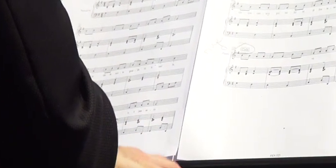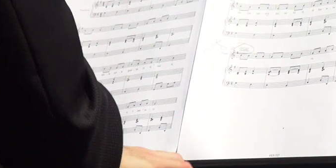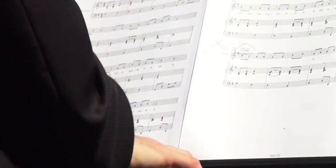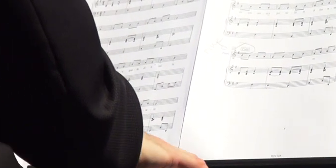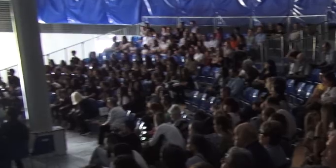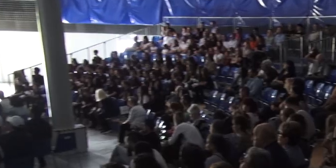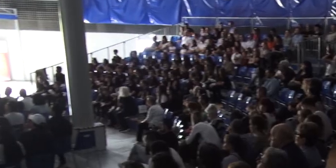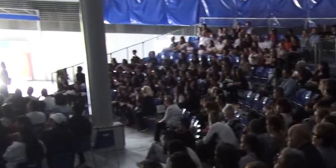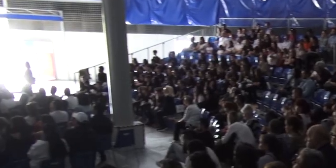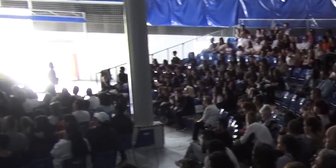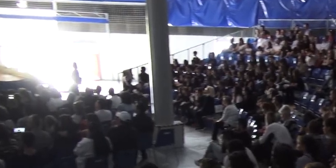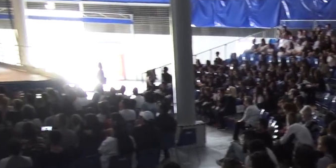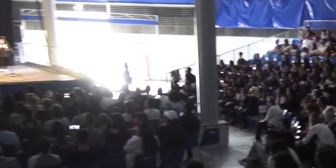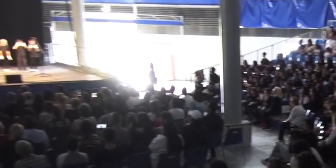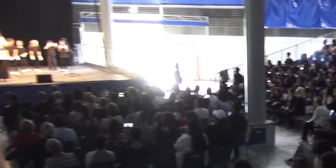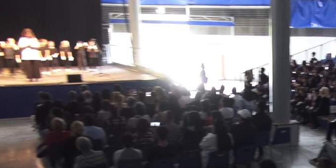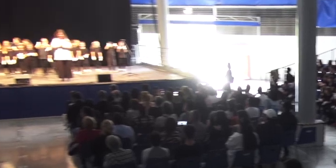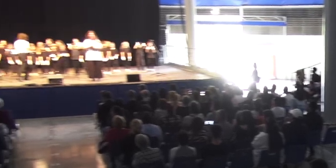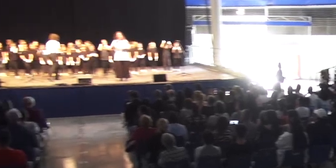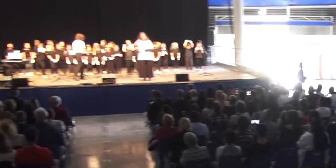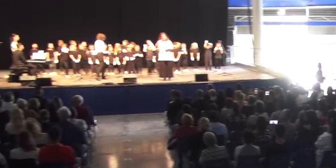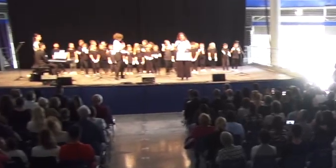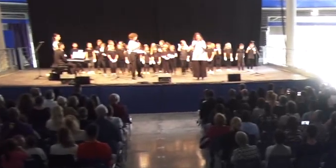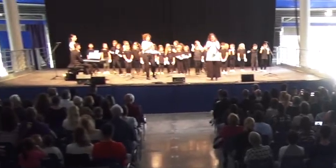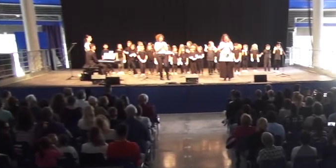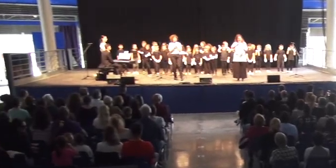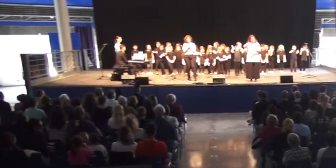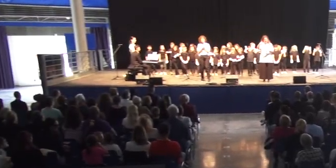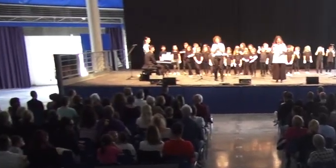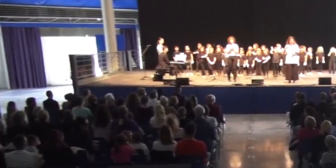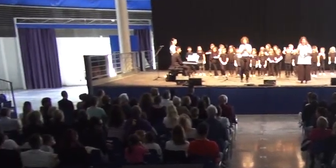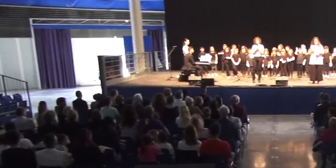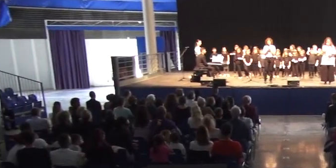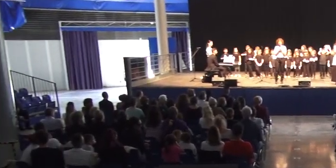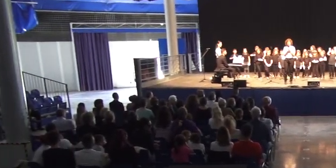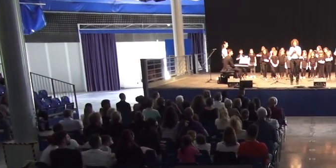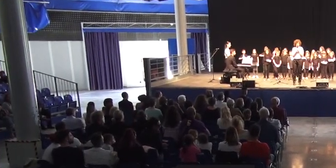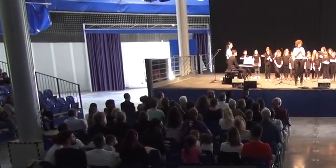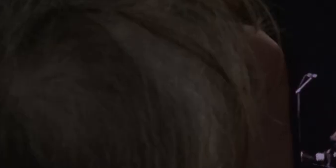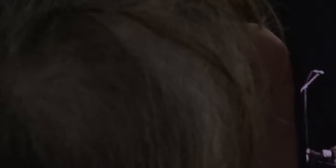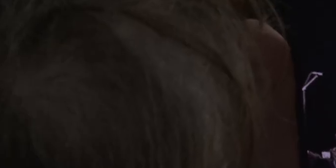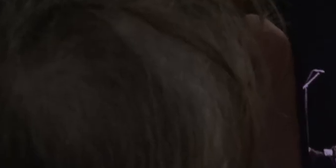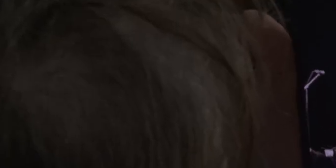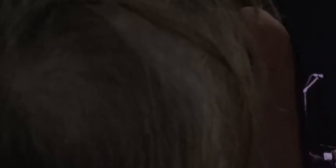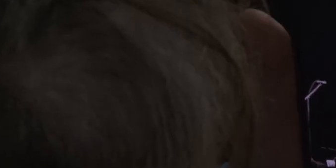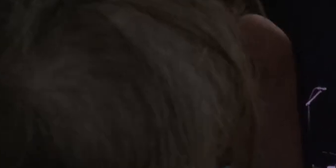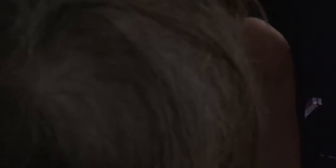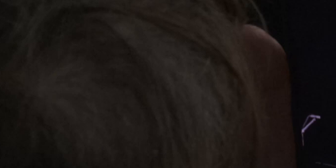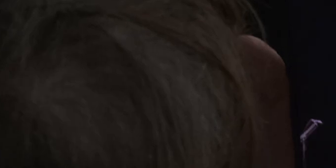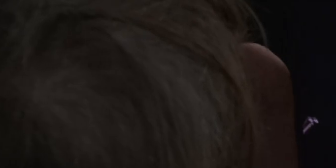'ascolto, all'educazione al rispetto del gruppo, quindi rispettando tanti elementi fondamentali per la scuola. È